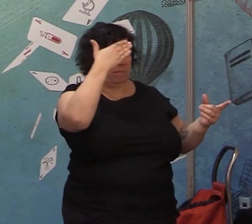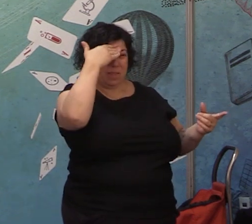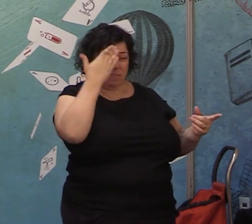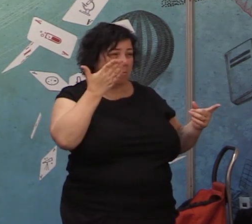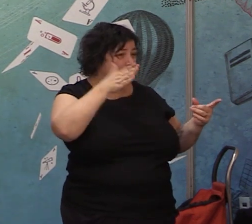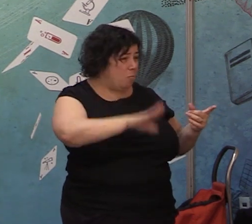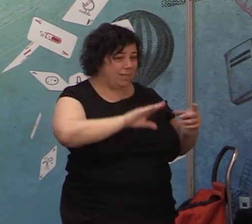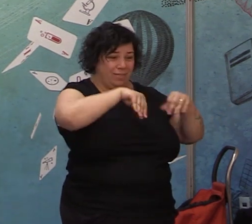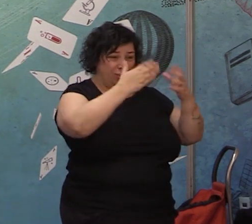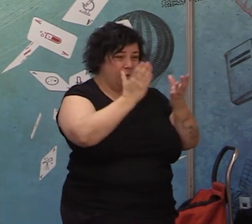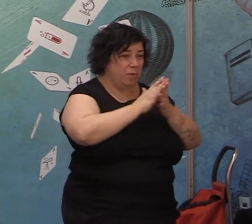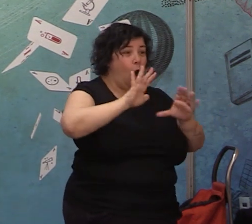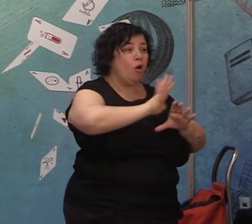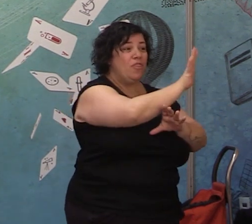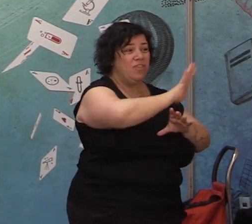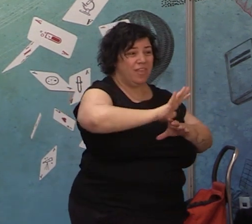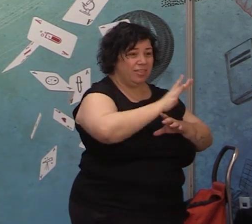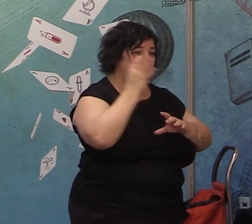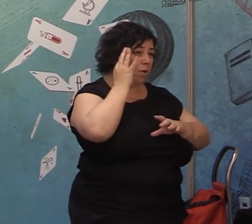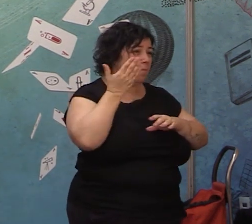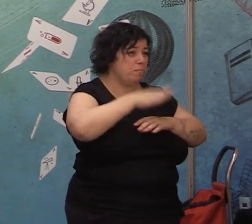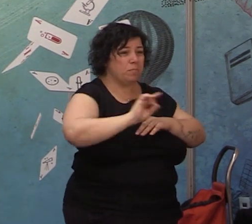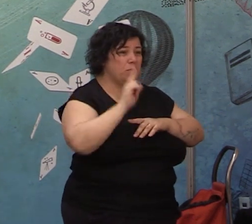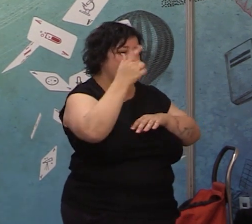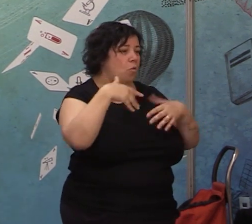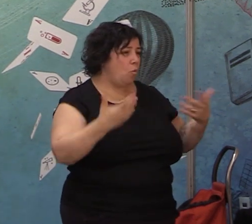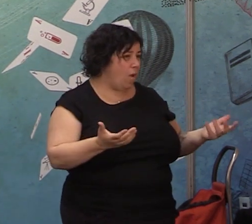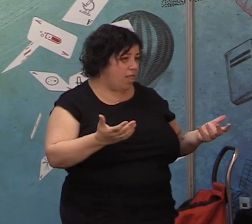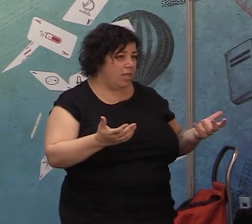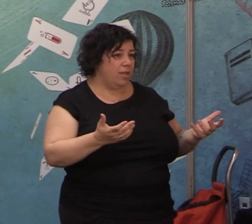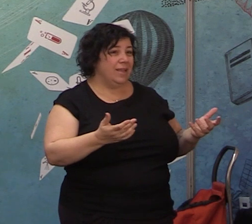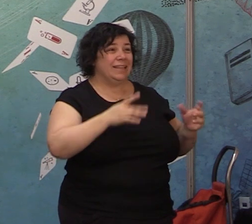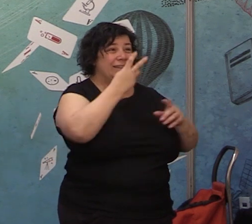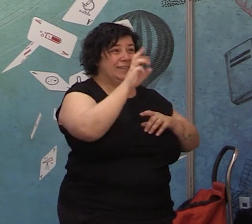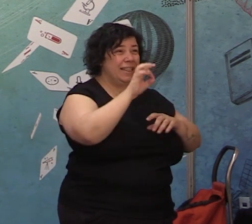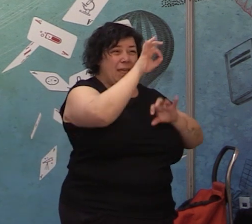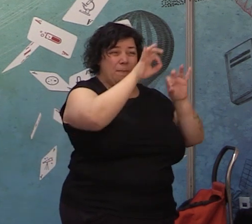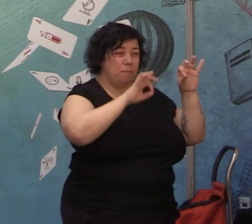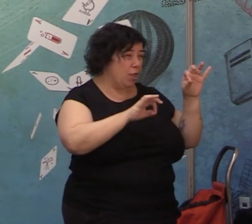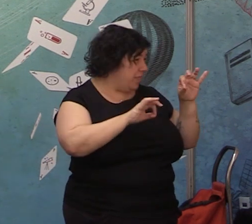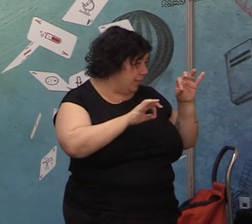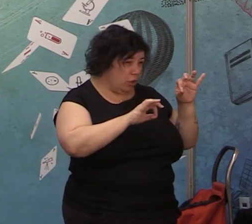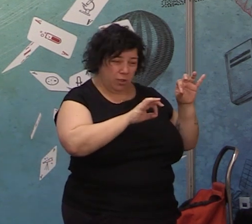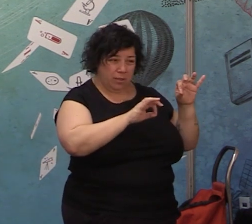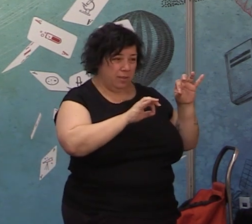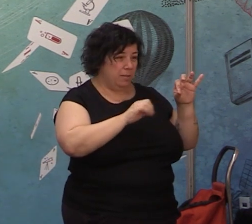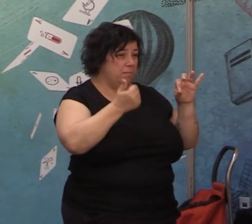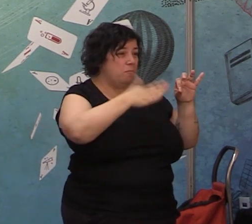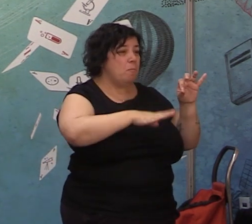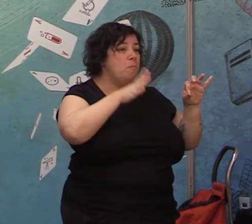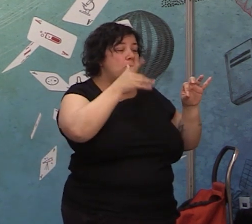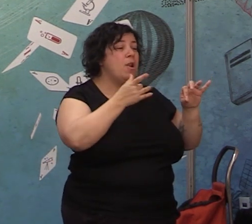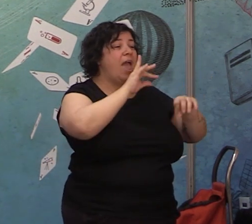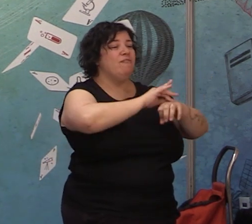de muerte en el mundo occidental ahora mismo de la mujer, casi el 30%, casi un tercio de todas las muertes son por